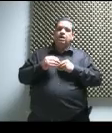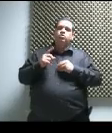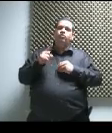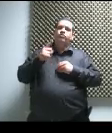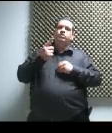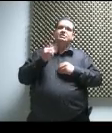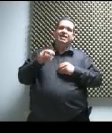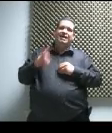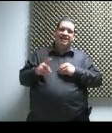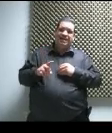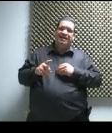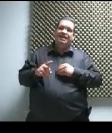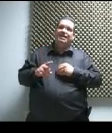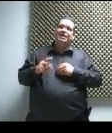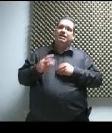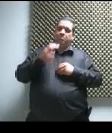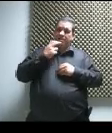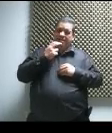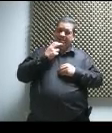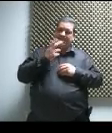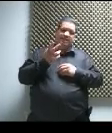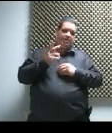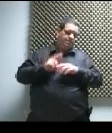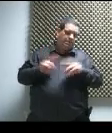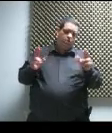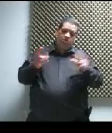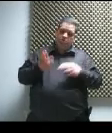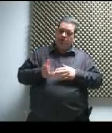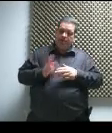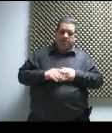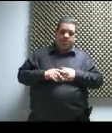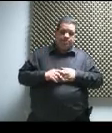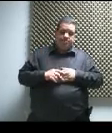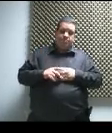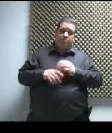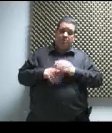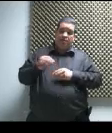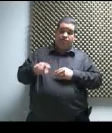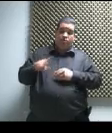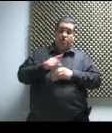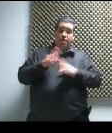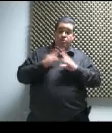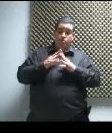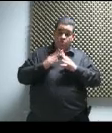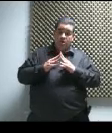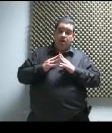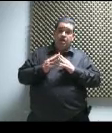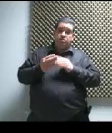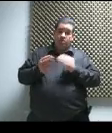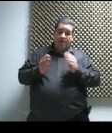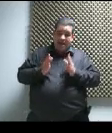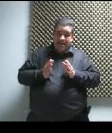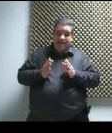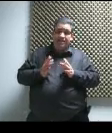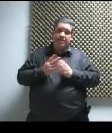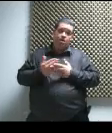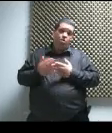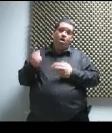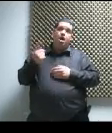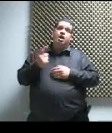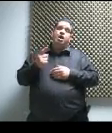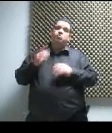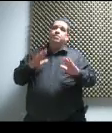auxilios, batería. O allí. Hay que tenerlo listo. Si lo puedes dejar fuera de tu casa, en alguna cajita o algo, pues